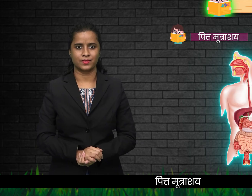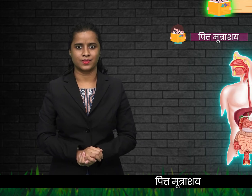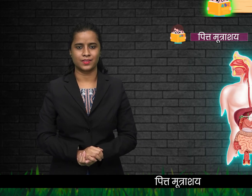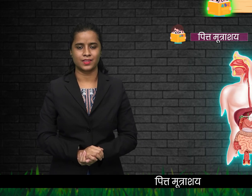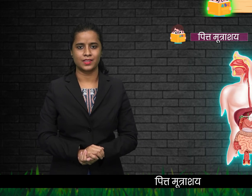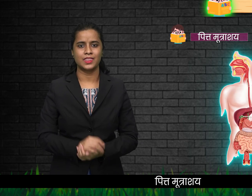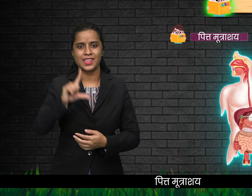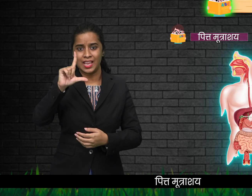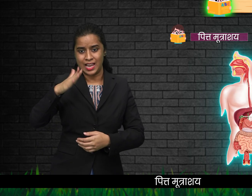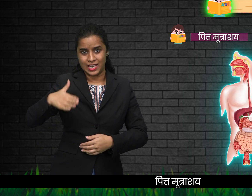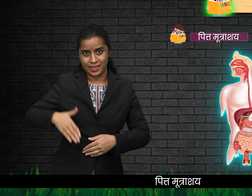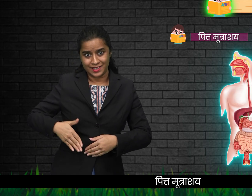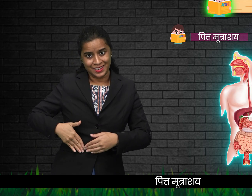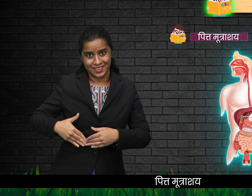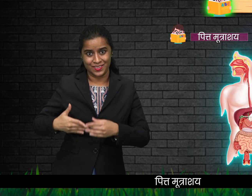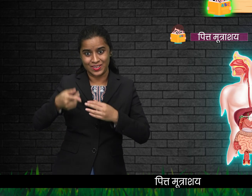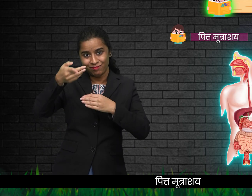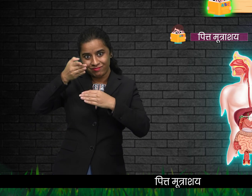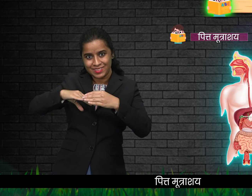पित्त मूत्राशय,